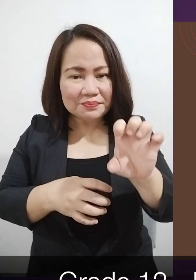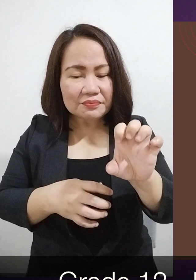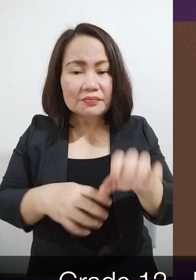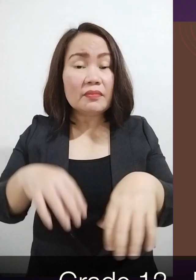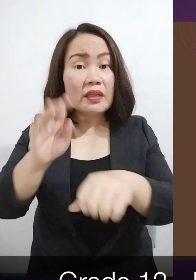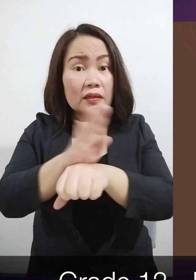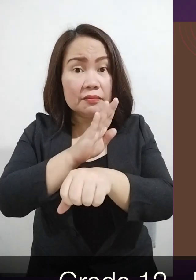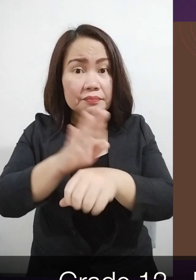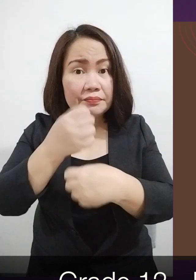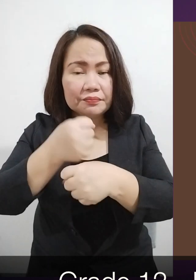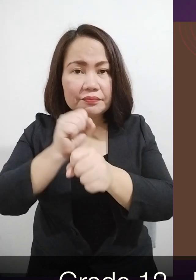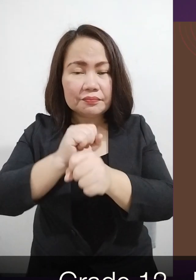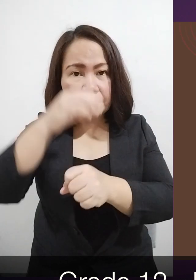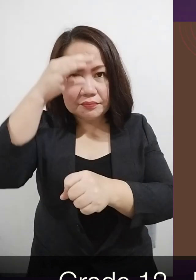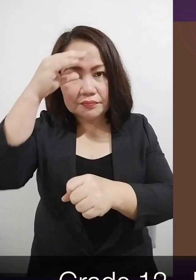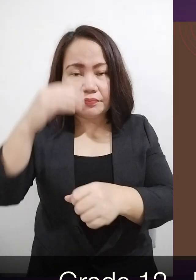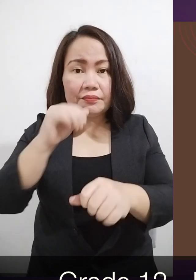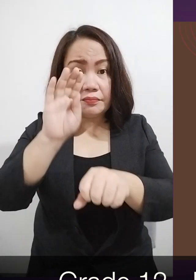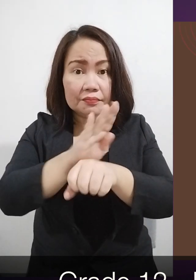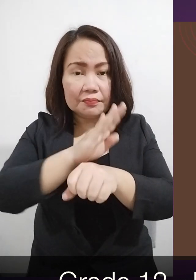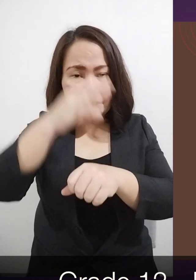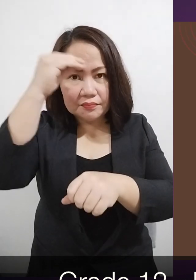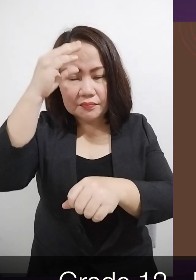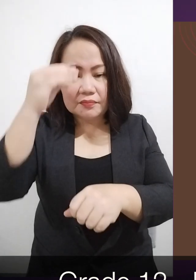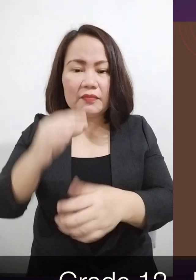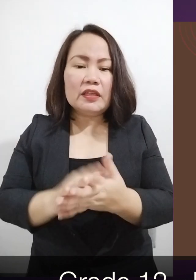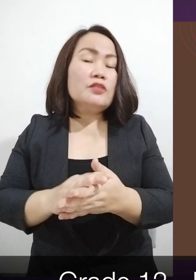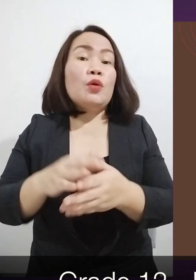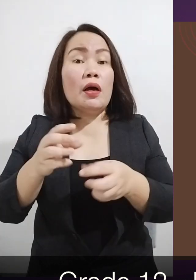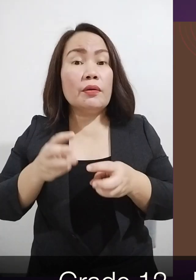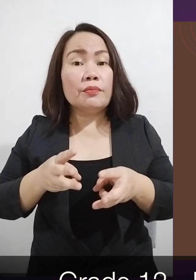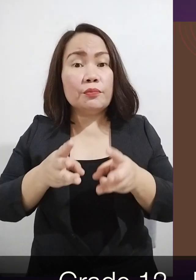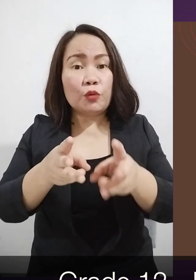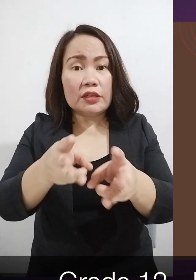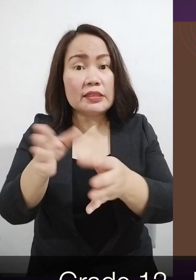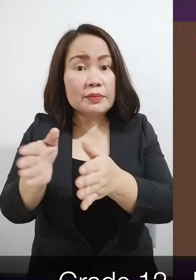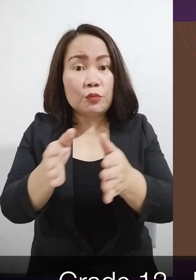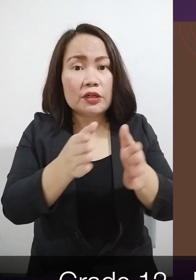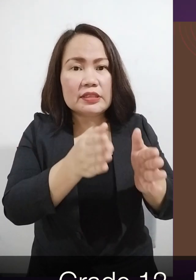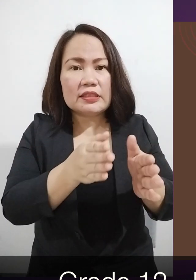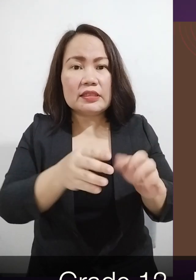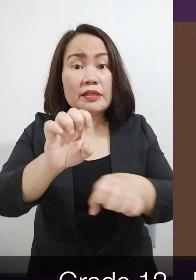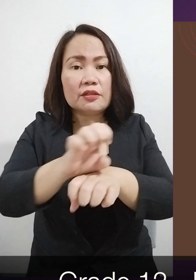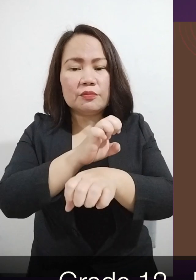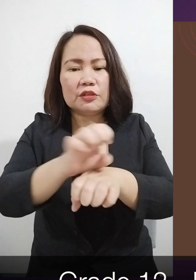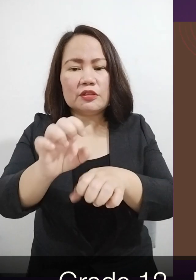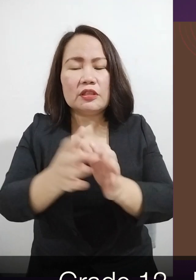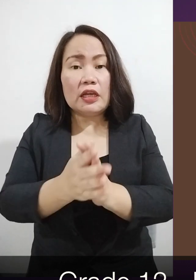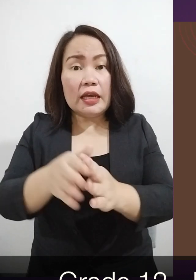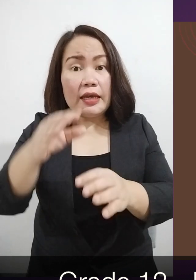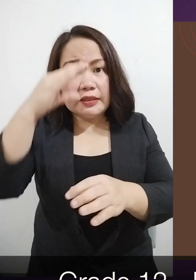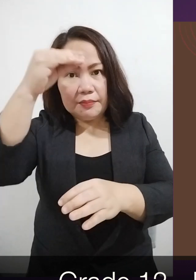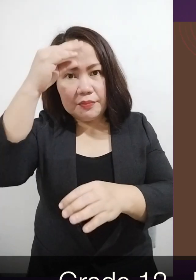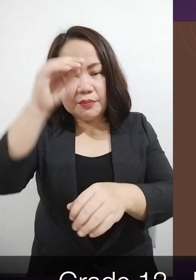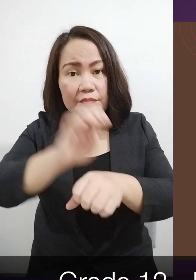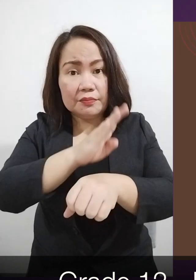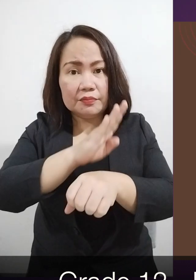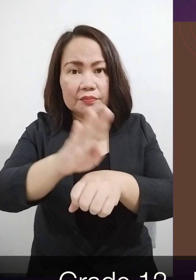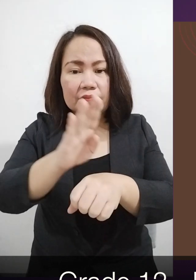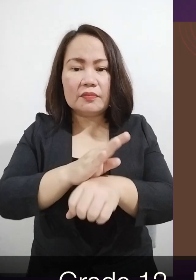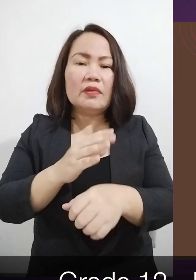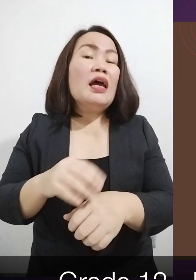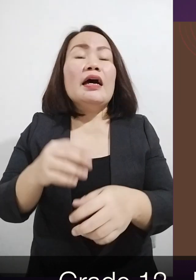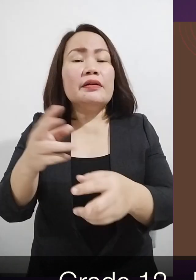nilikha ng isang negosyante at ang proseso ay tinawag na entrepreneurship. Ang mga negosyante ay mga nagpapanibago,